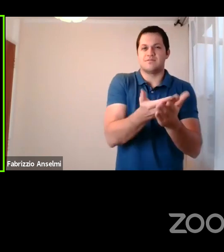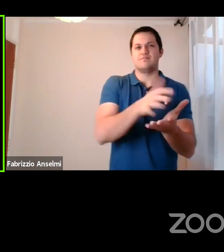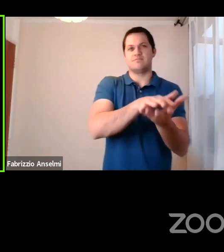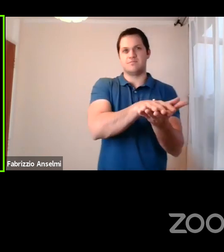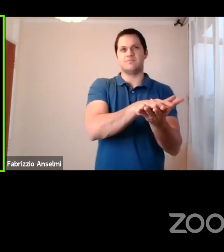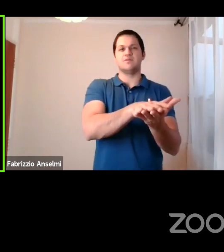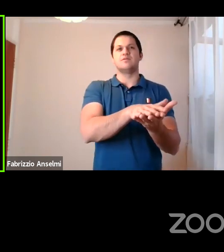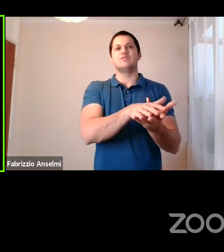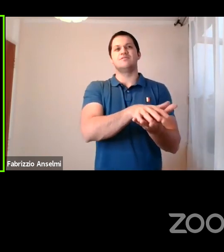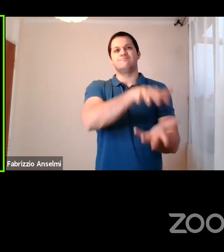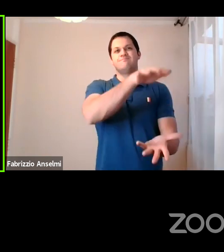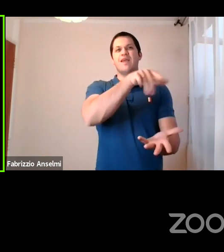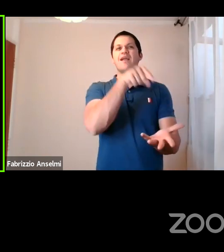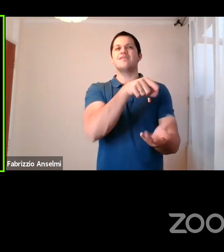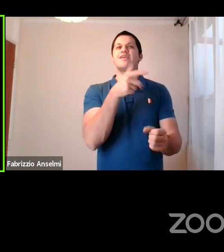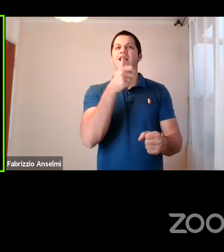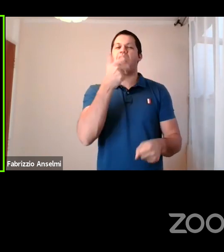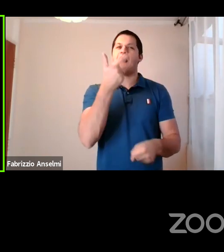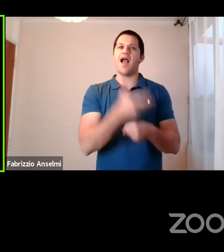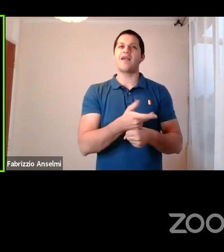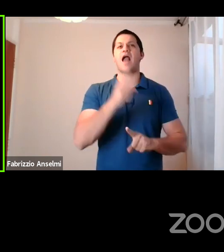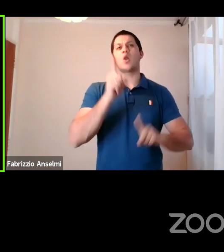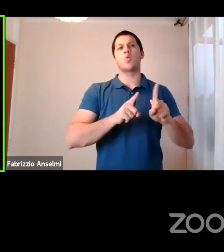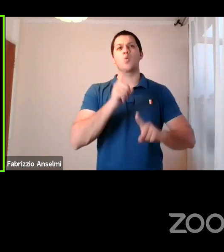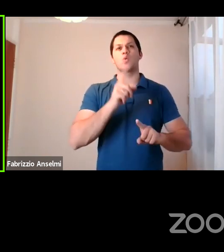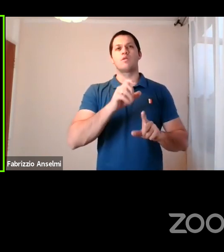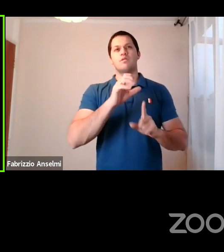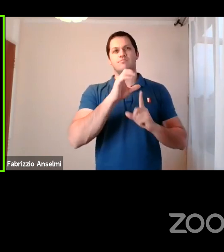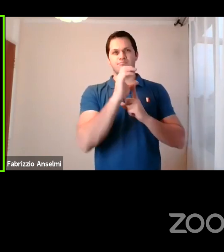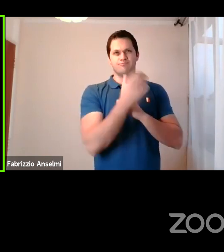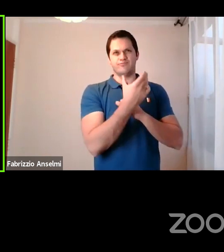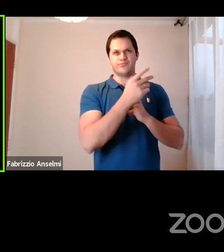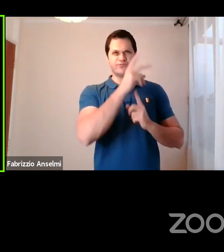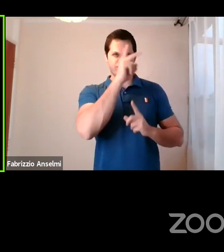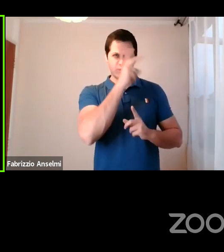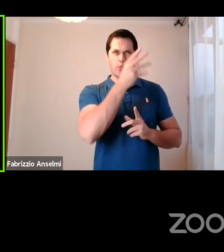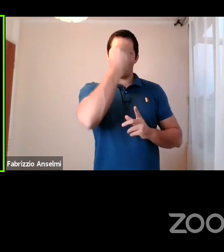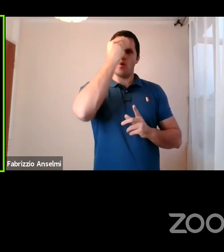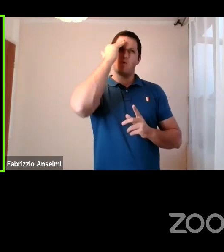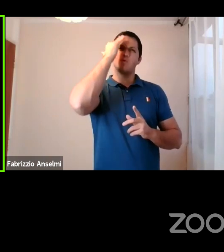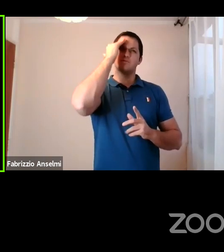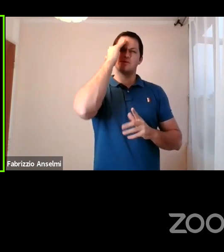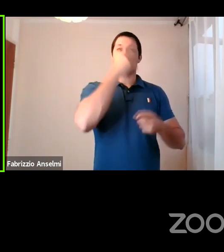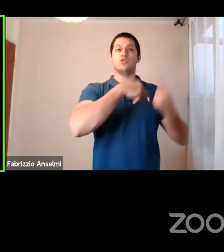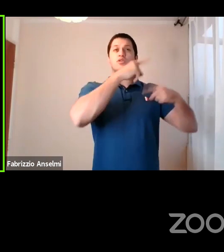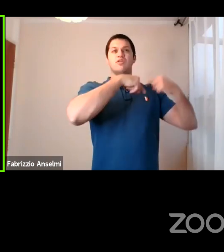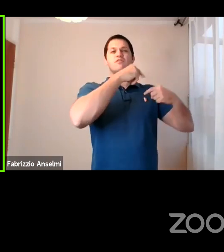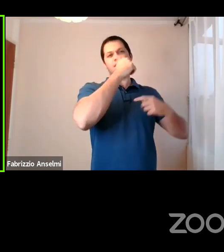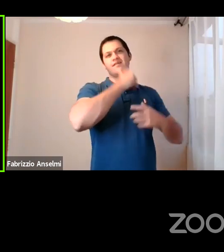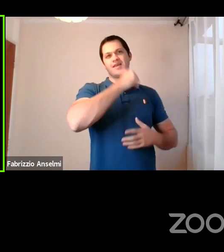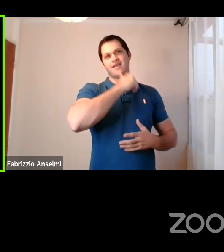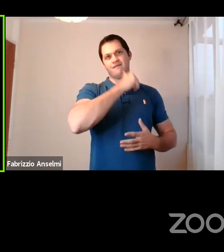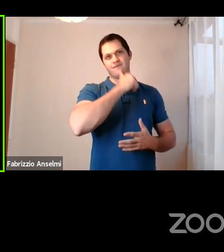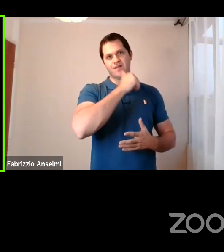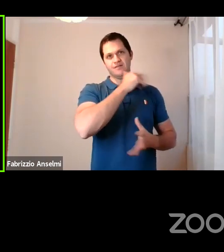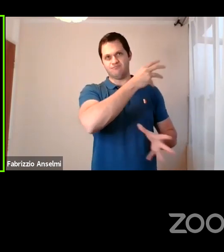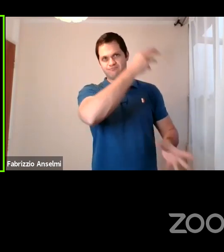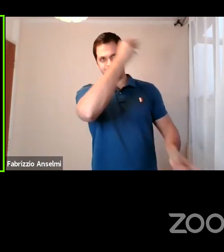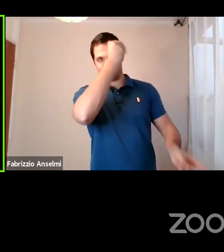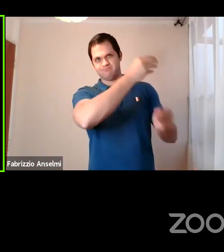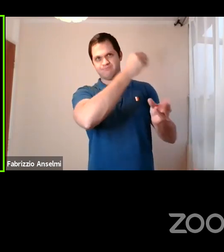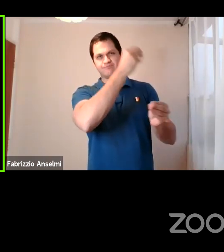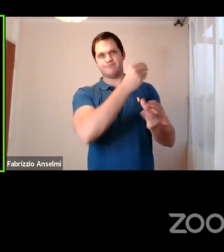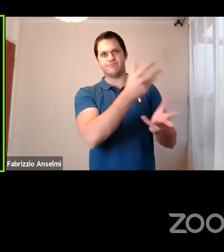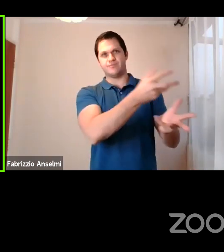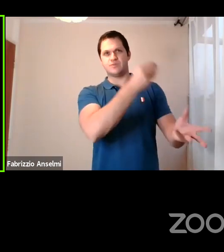de patrimonio histórico que también tenemos una gran brecha de la cual hacernos cargo.